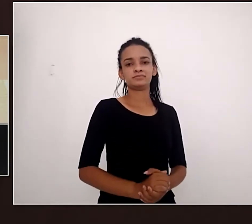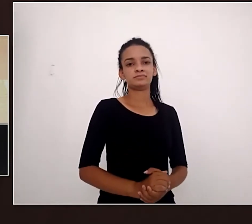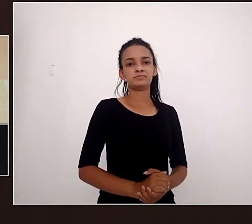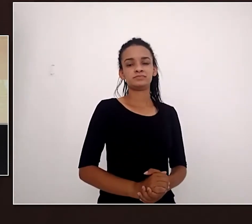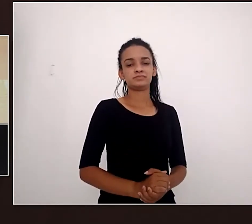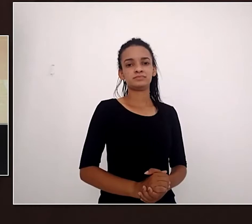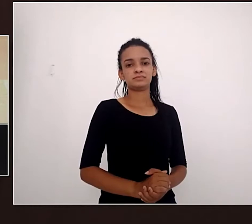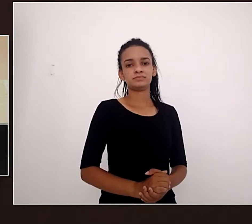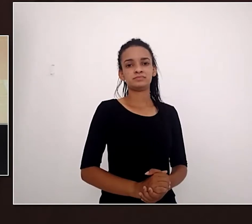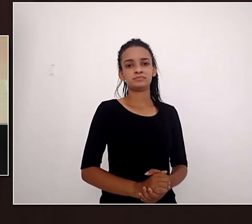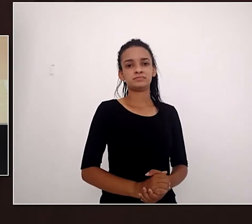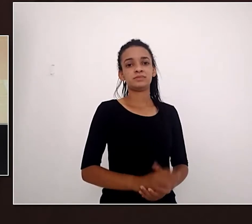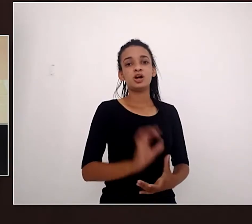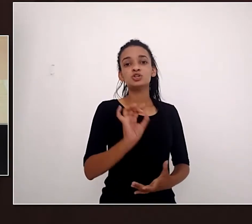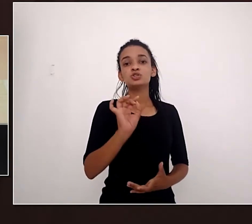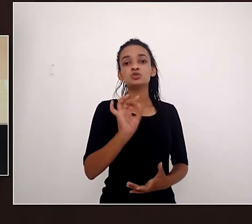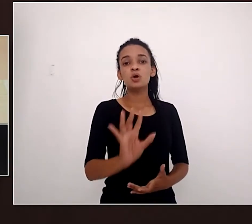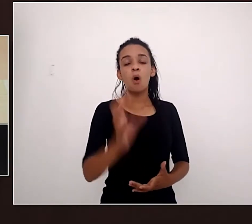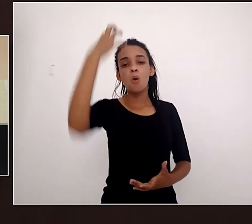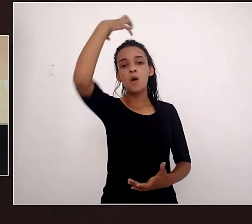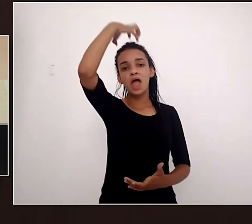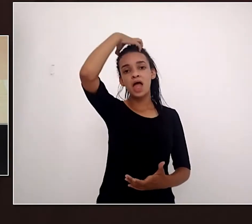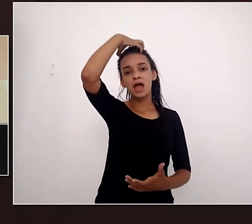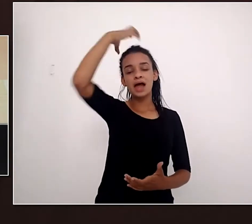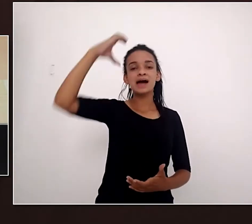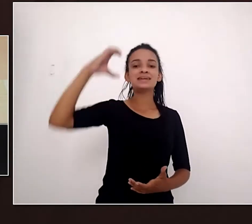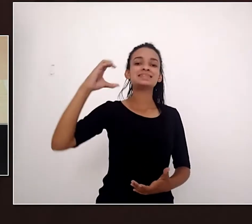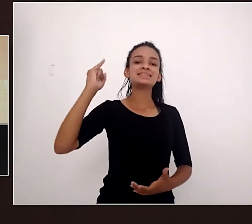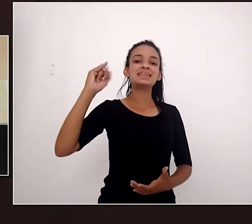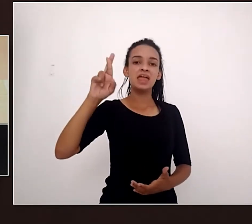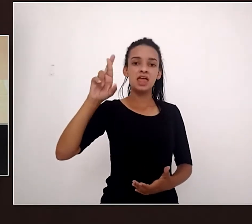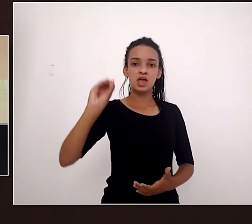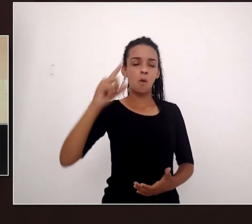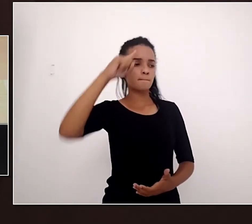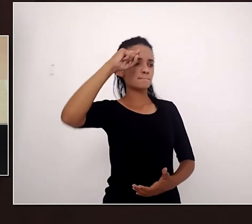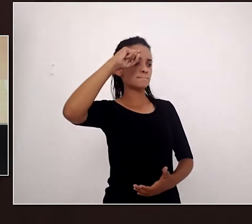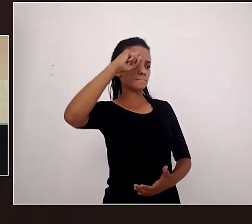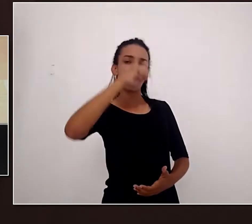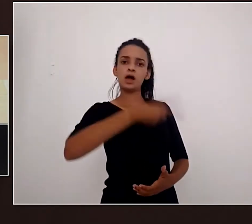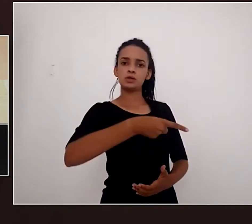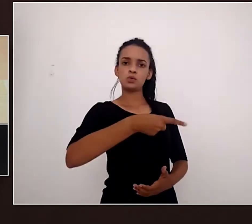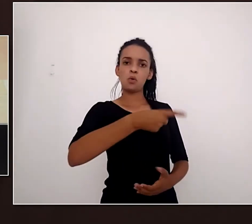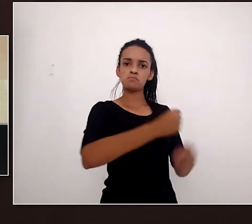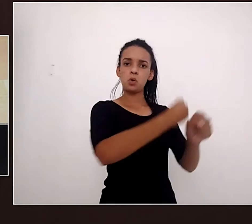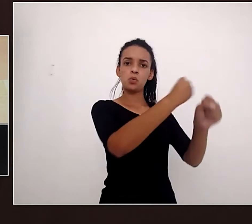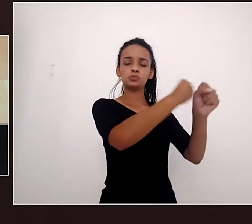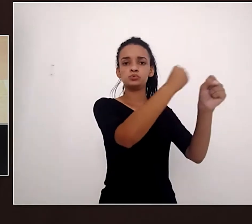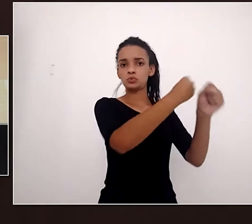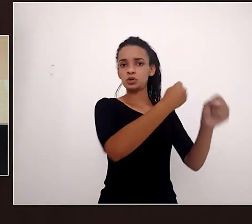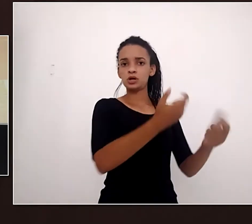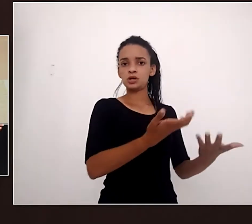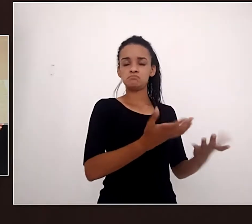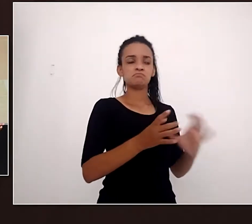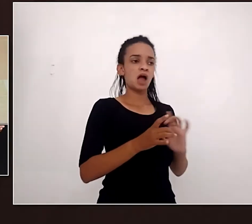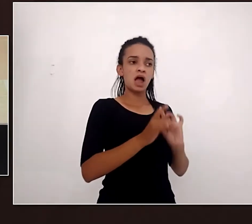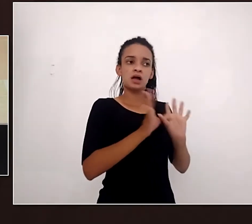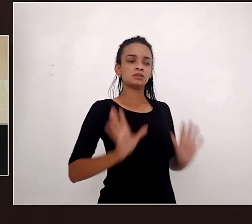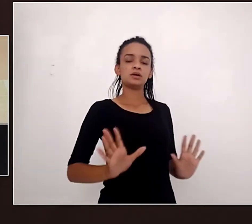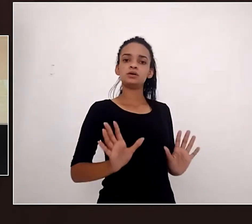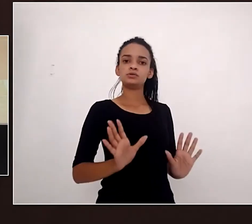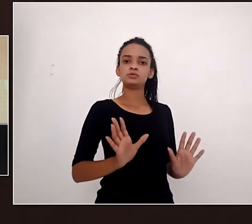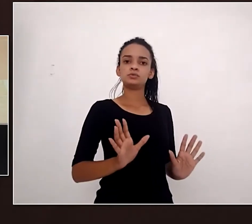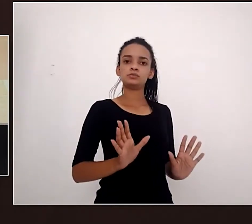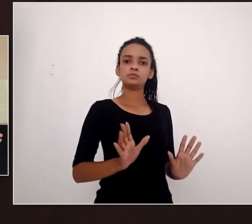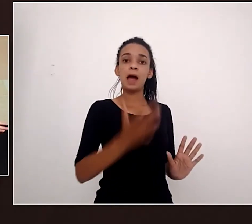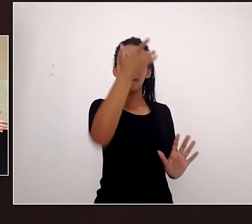o rei Ciro decretou e o rei Artaxerxes permitiu a volta com 50 mil pessoas. O que dá para fazer um templo naquele tempo,